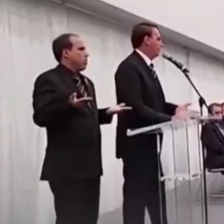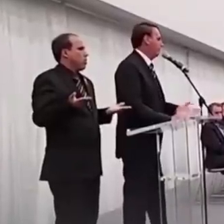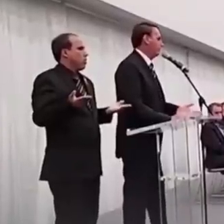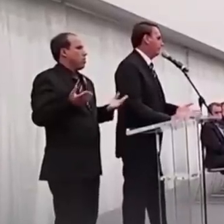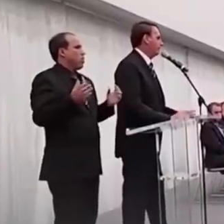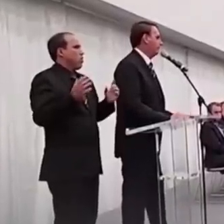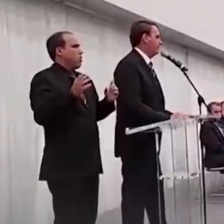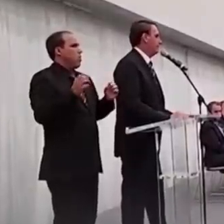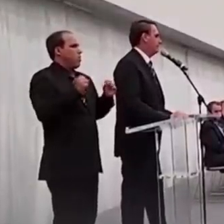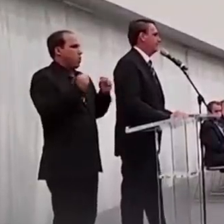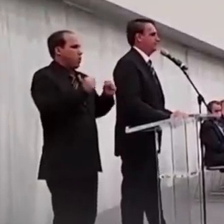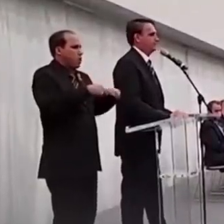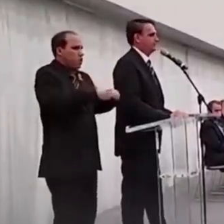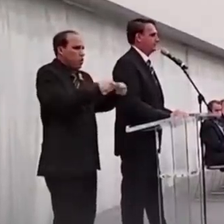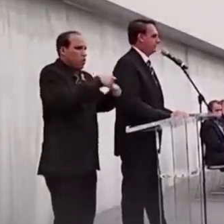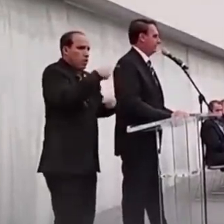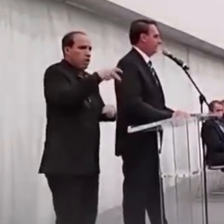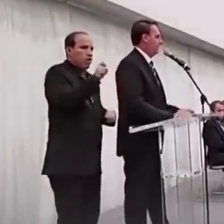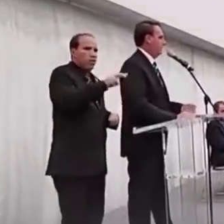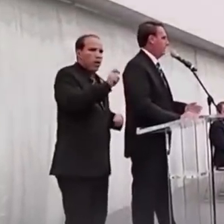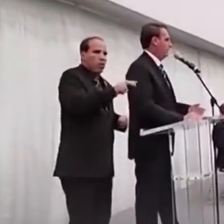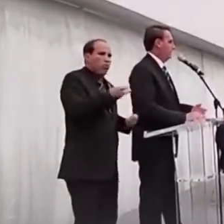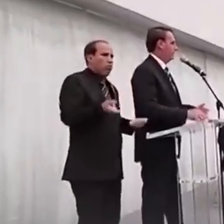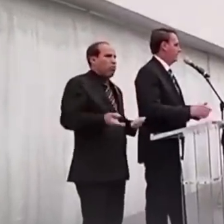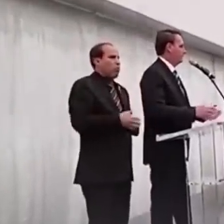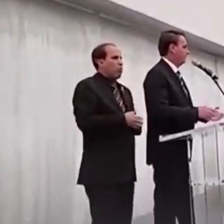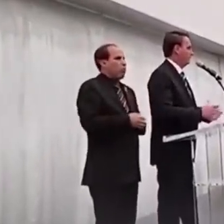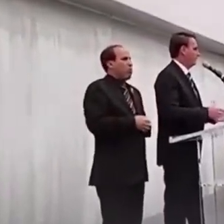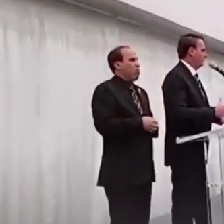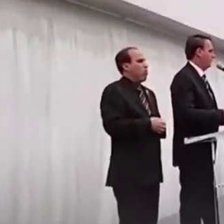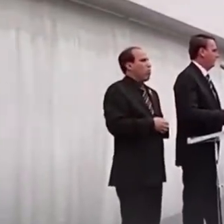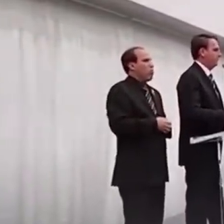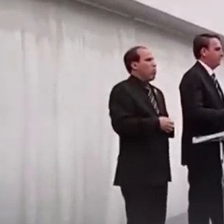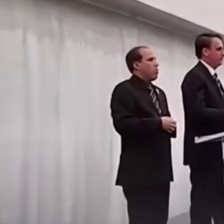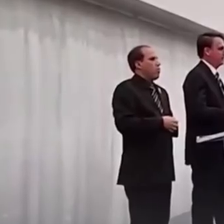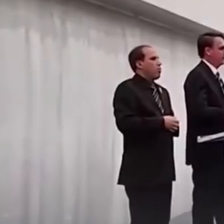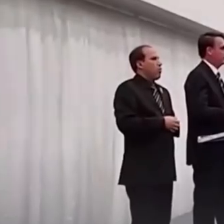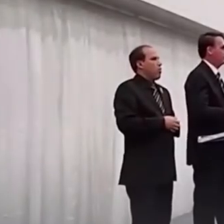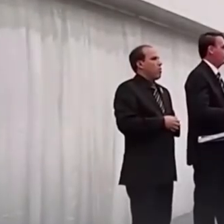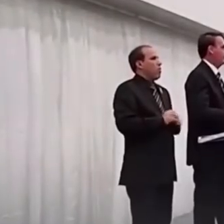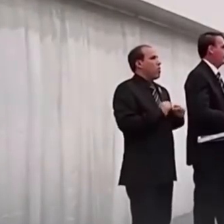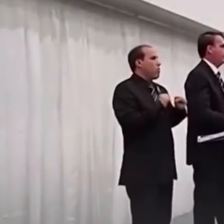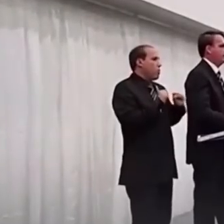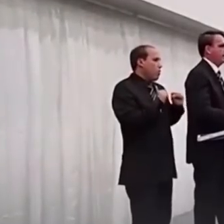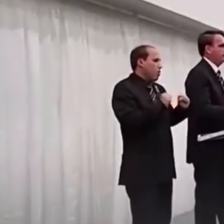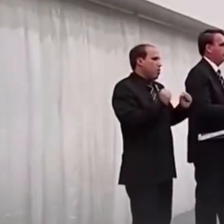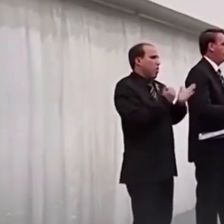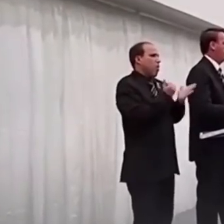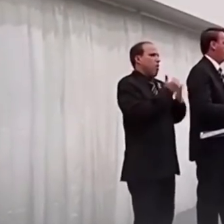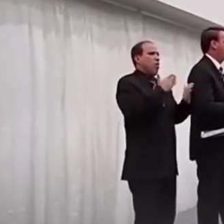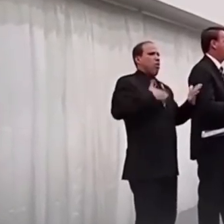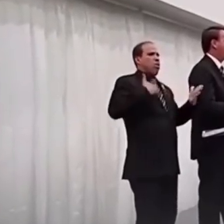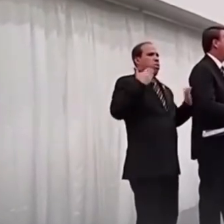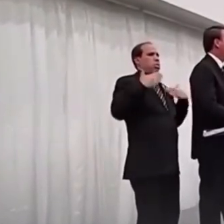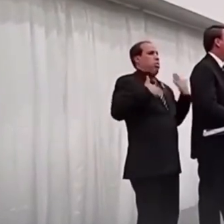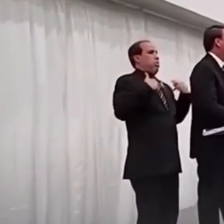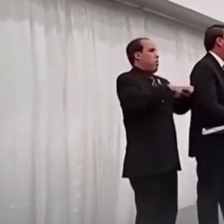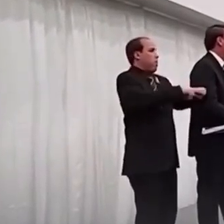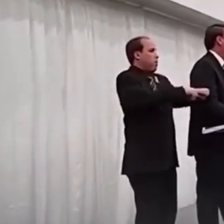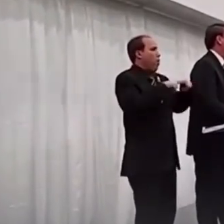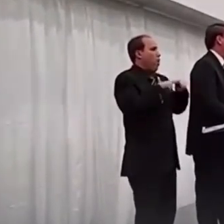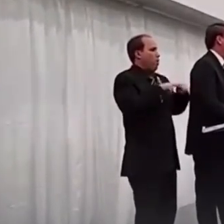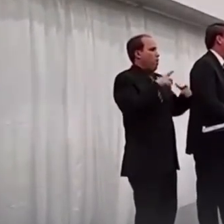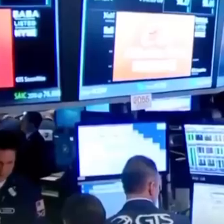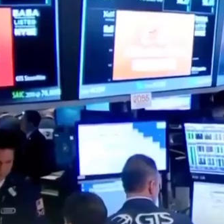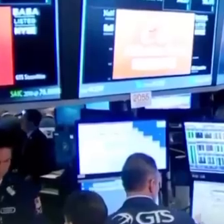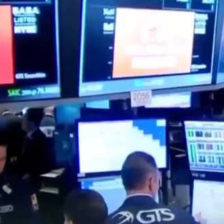destruidor desse vírus, certo? Então, talvez esteja sendo potencializado até por questões